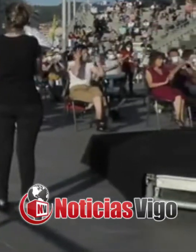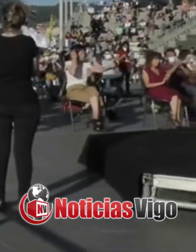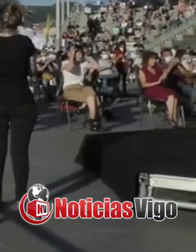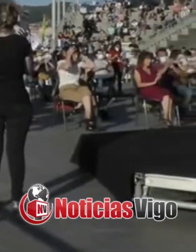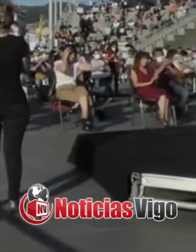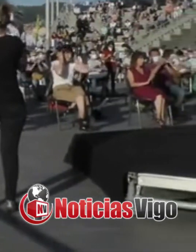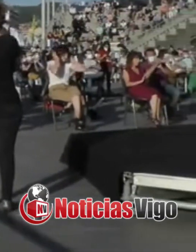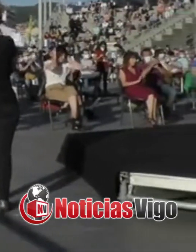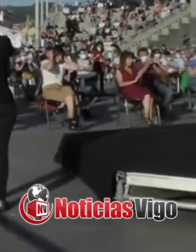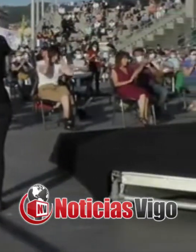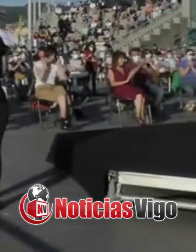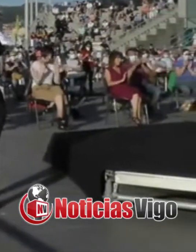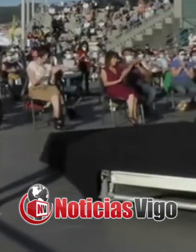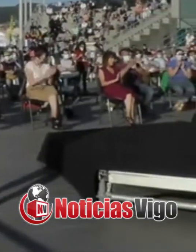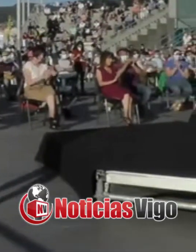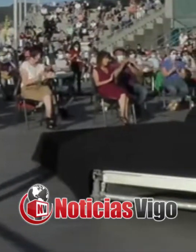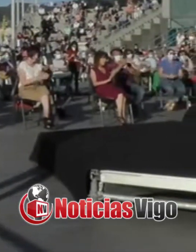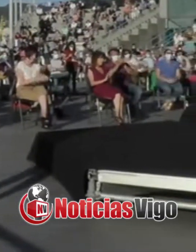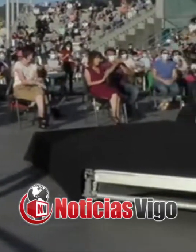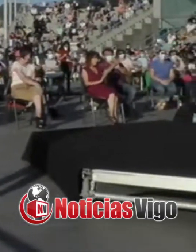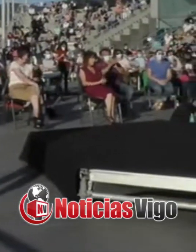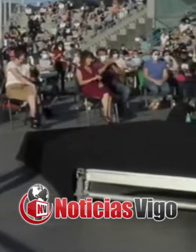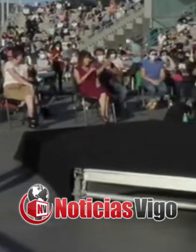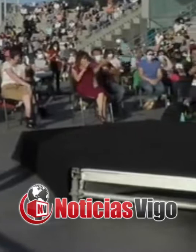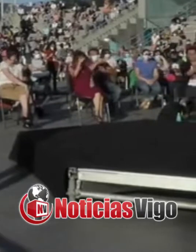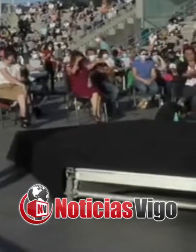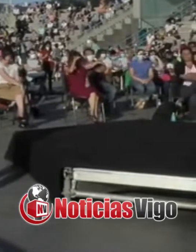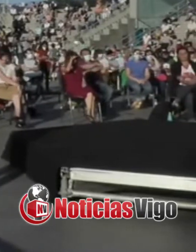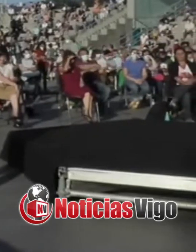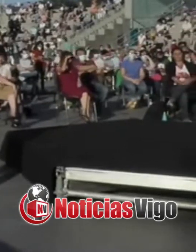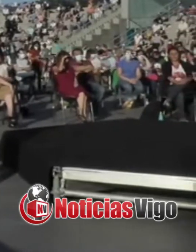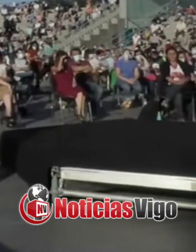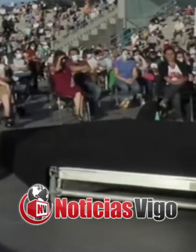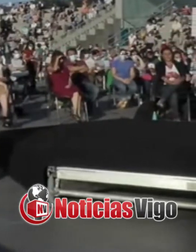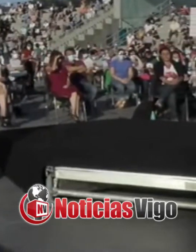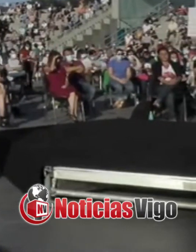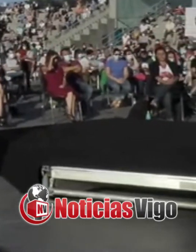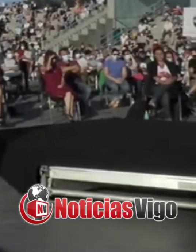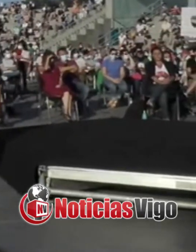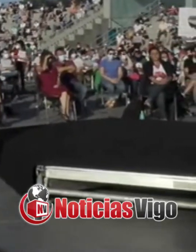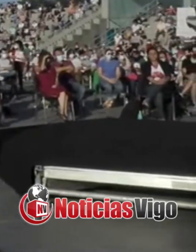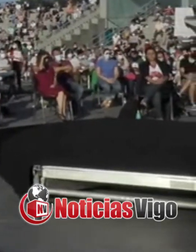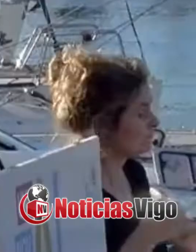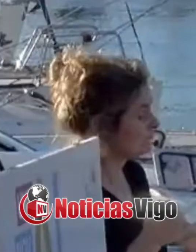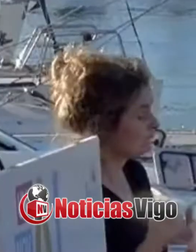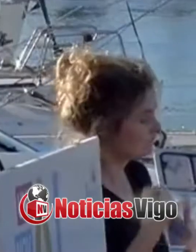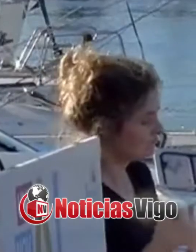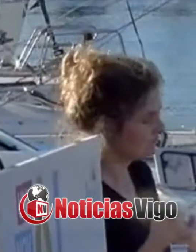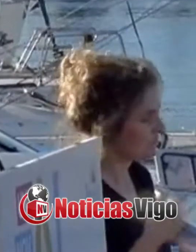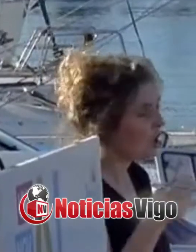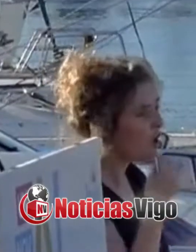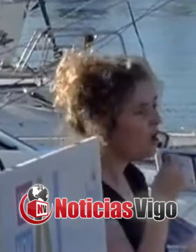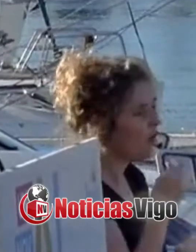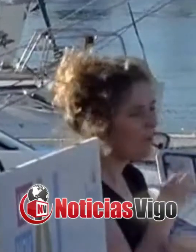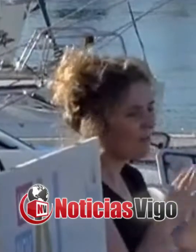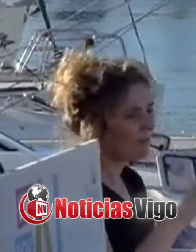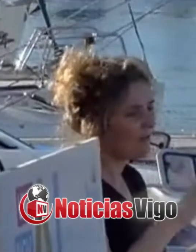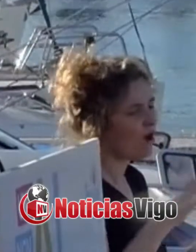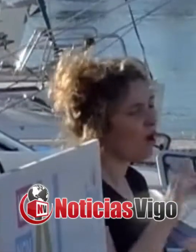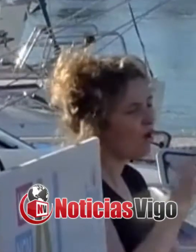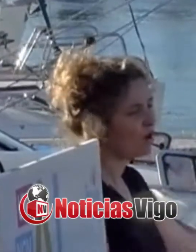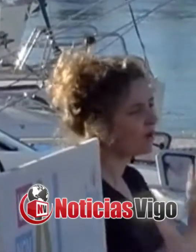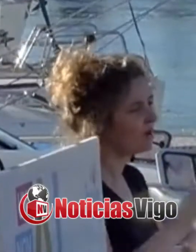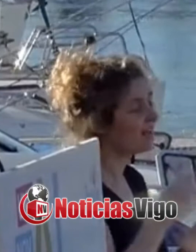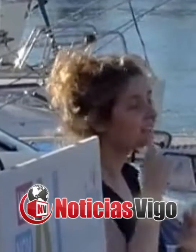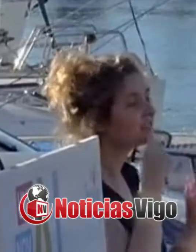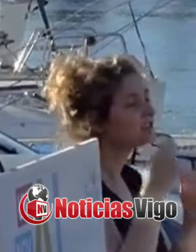está nas maduras, pero sobre todo nas duras. Sodes o máis grande desta organización. E a nosa é unha historia